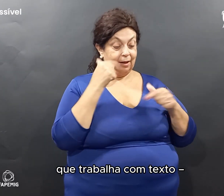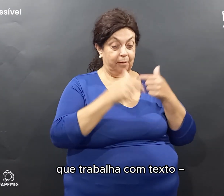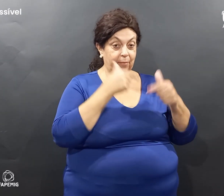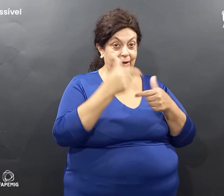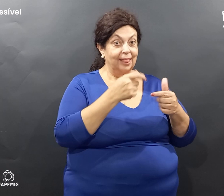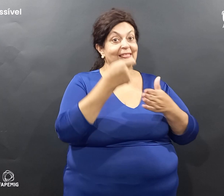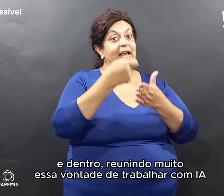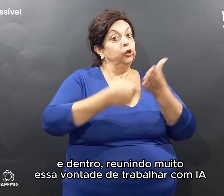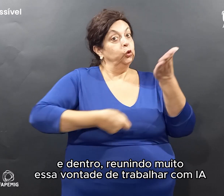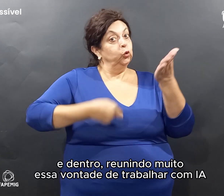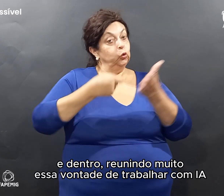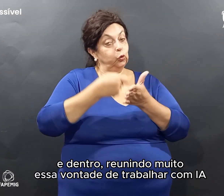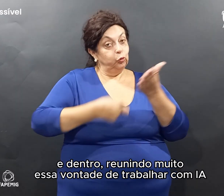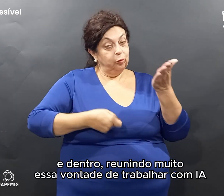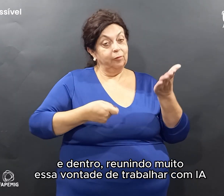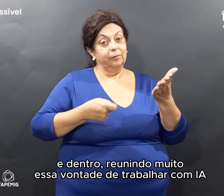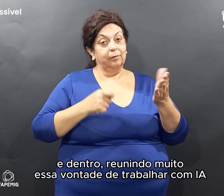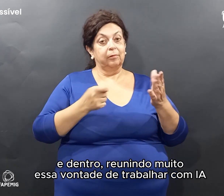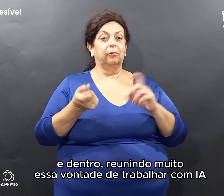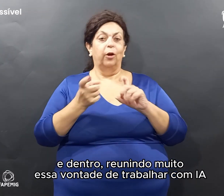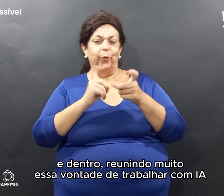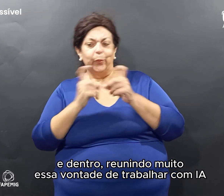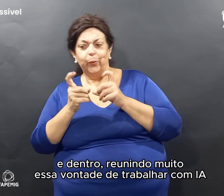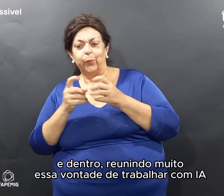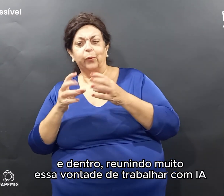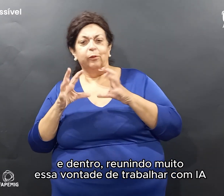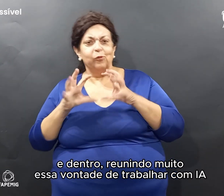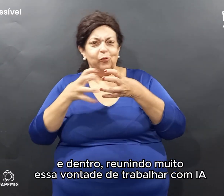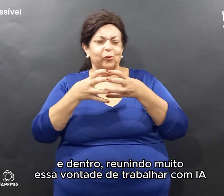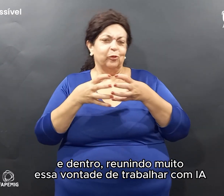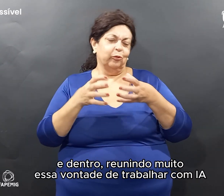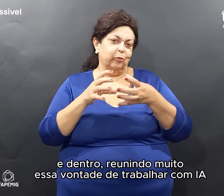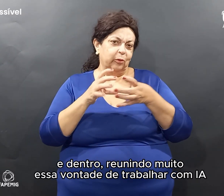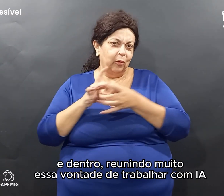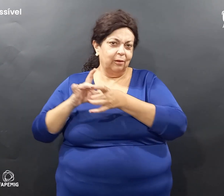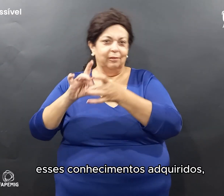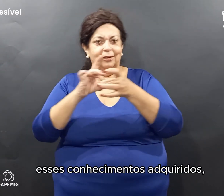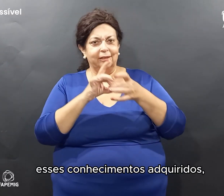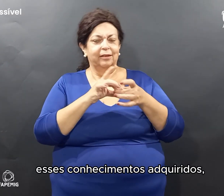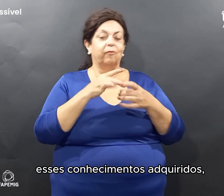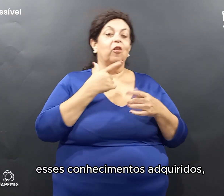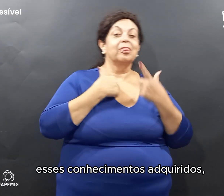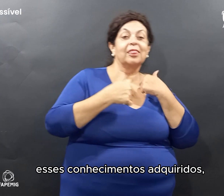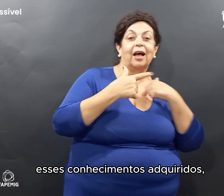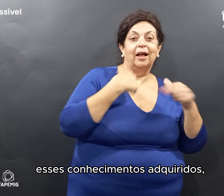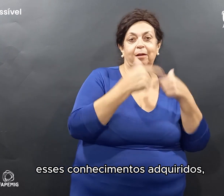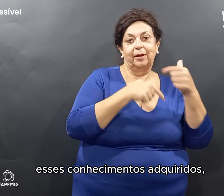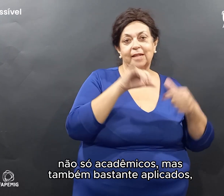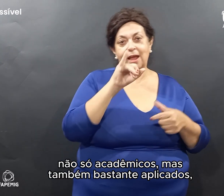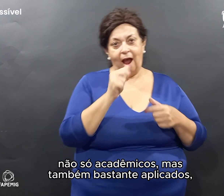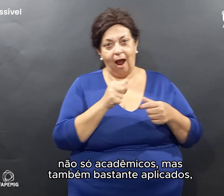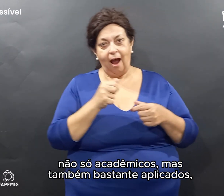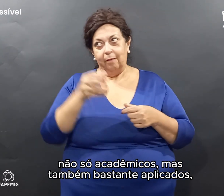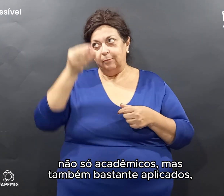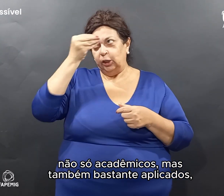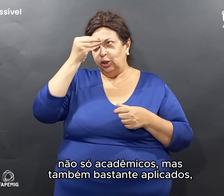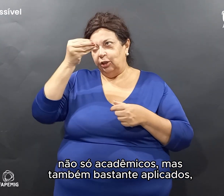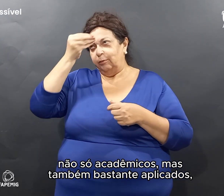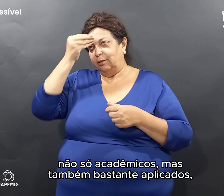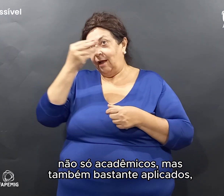texto. E dentro, reunindo muito essa vontade de trabalhar com IA, esses conhecimentos adquiridos, não só acadêmicos, mas também